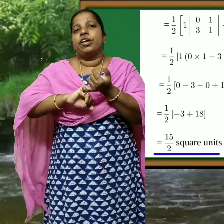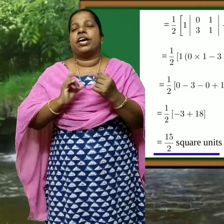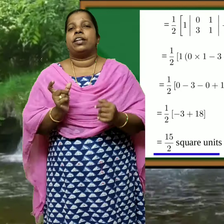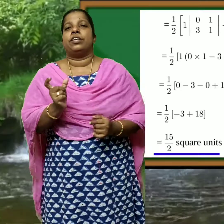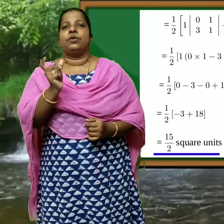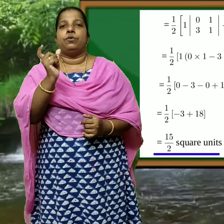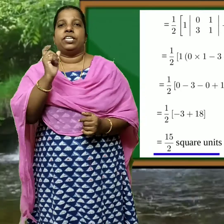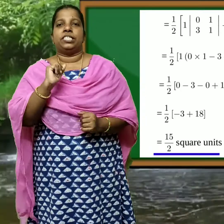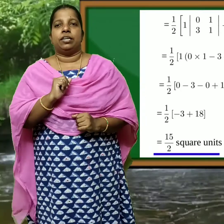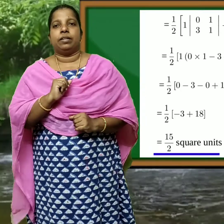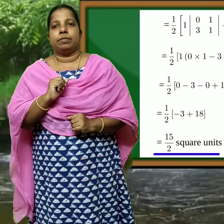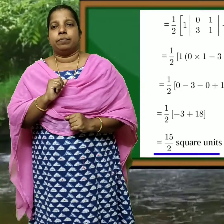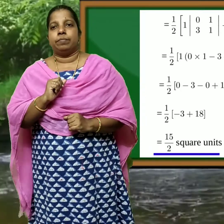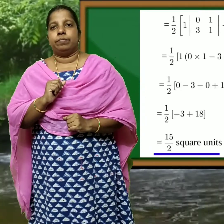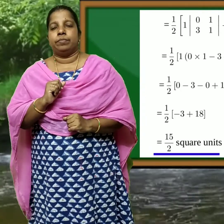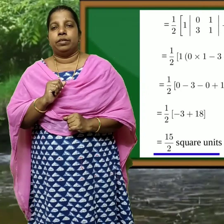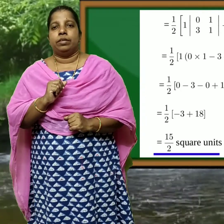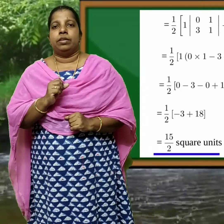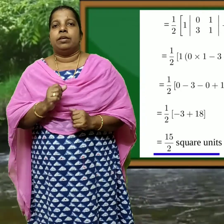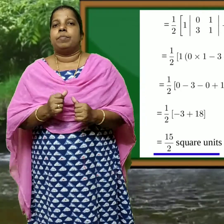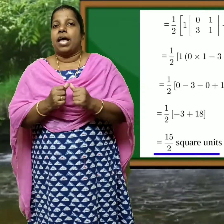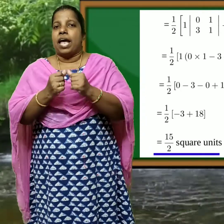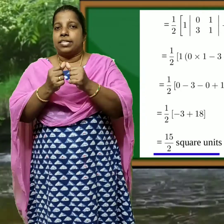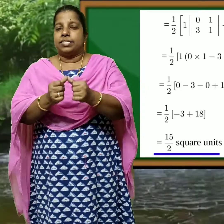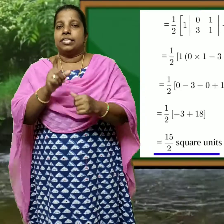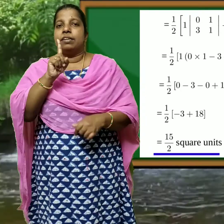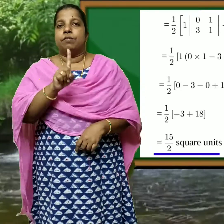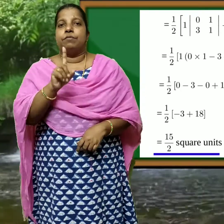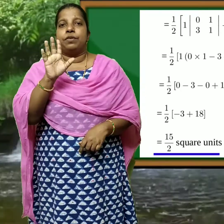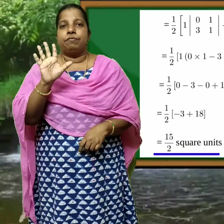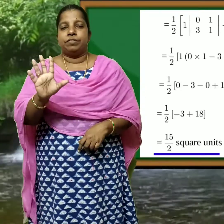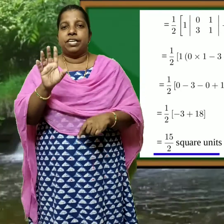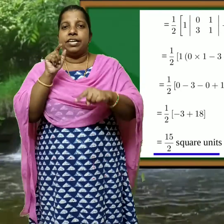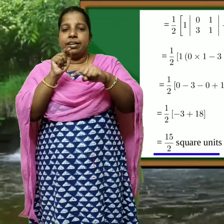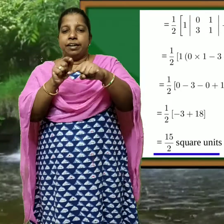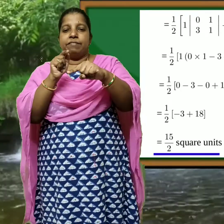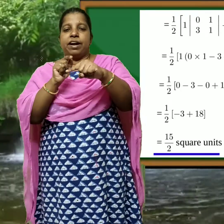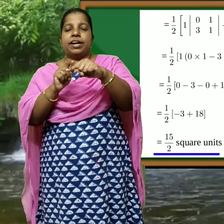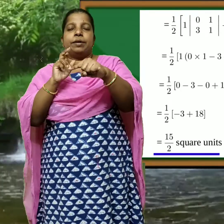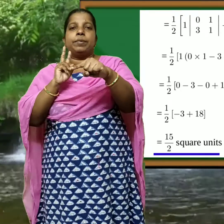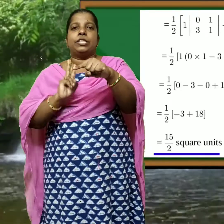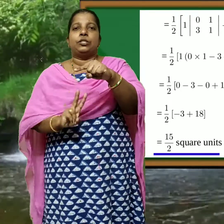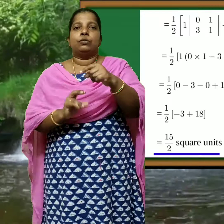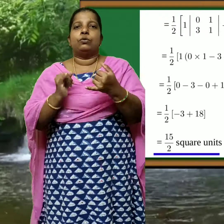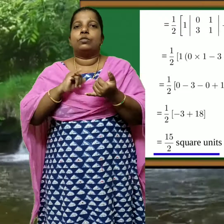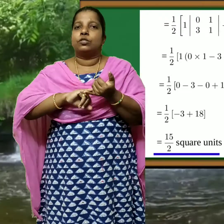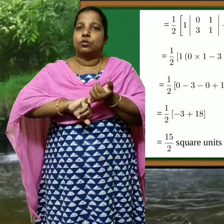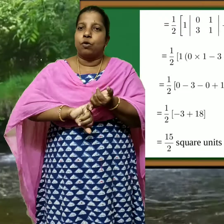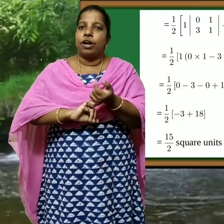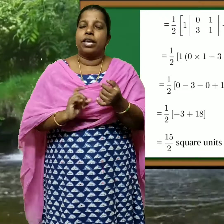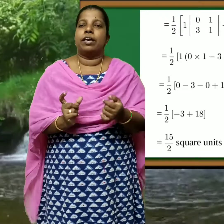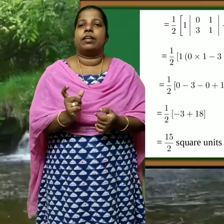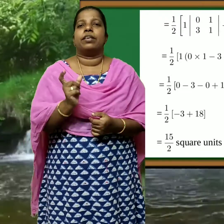15 ഡിവൈഡഡ് ബൈ 2 സ്ക്വയർ യൂണിറ്റ്സ്. ഏരിയ ആയതുകൊണ്ട് സ്ക്വയർ യൂണിറ്റ്സ്